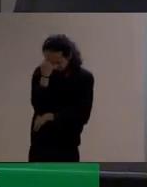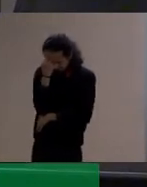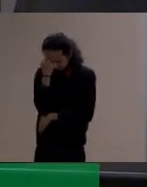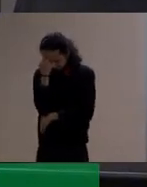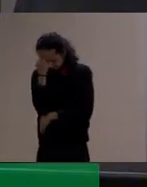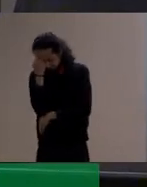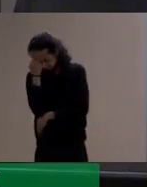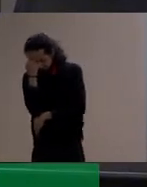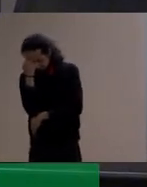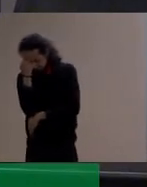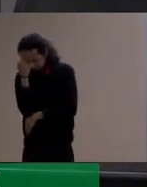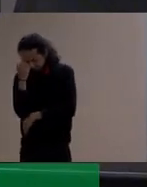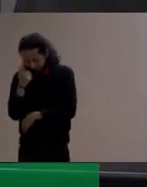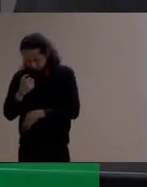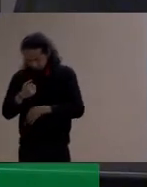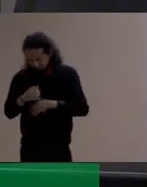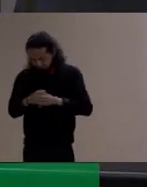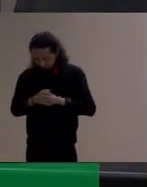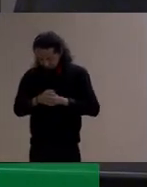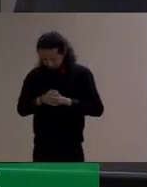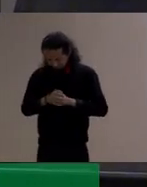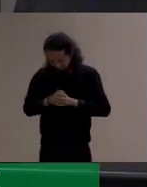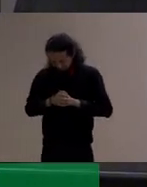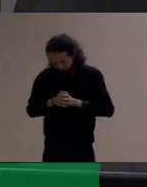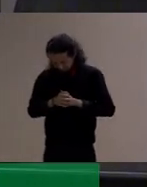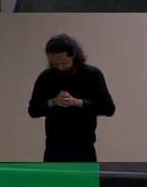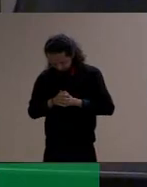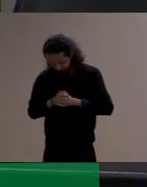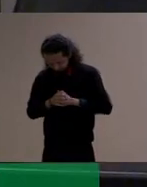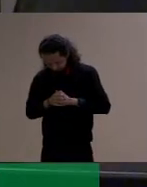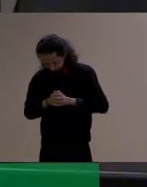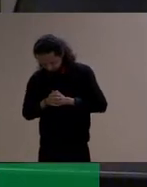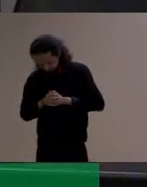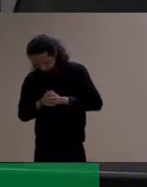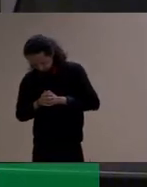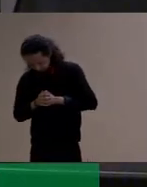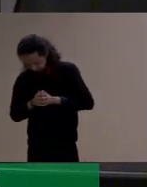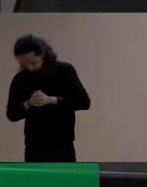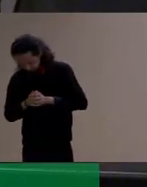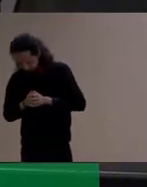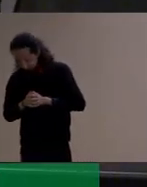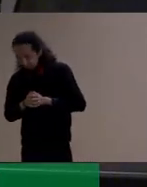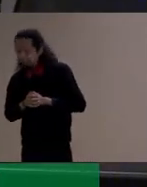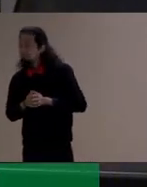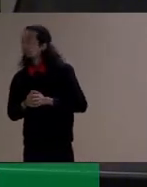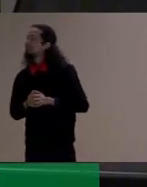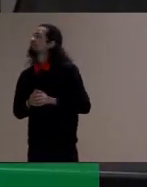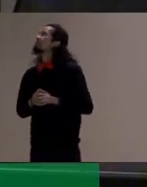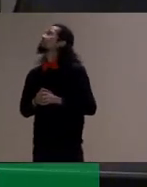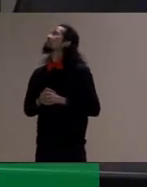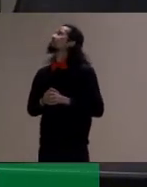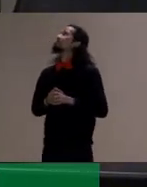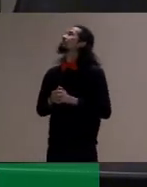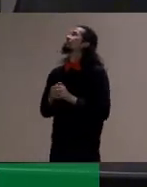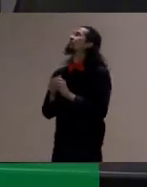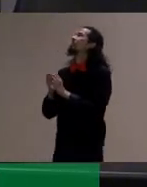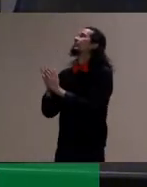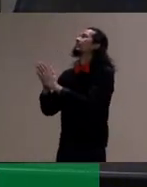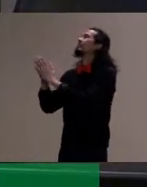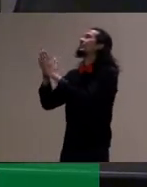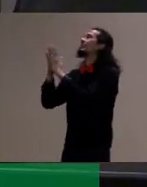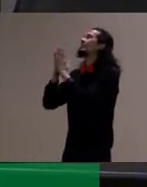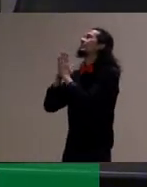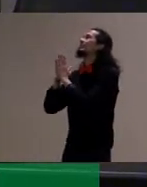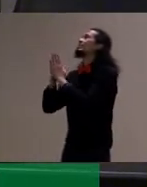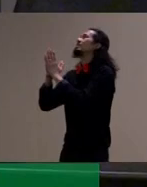E aí me protege me acalmar